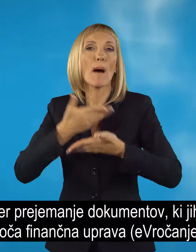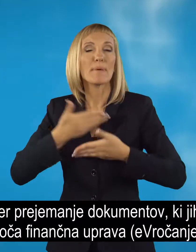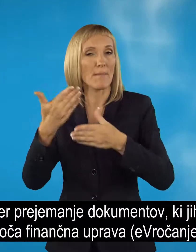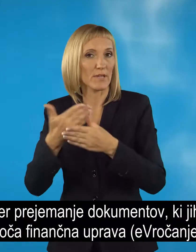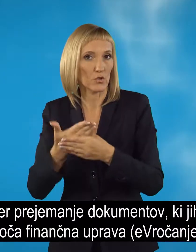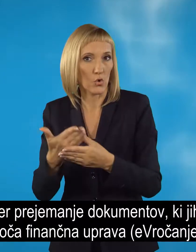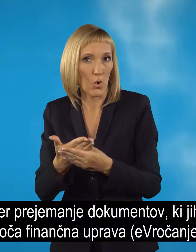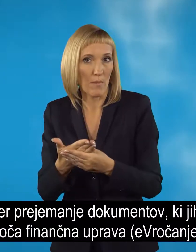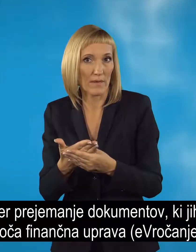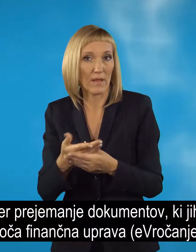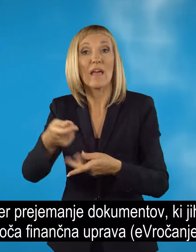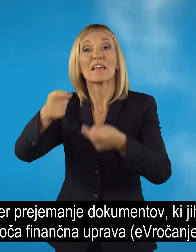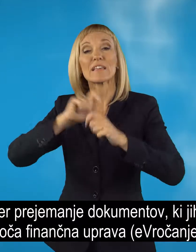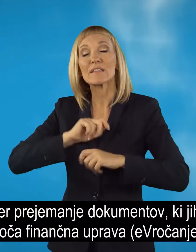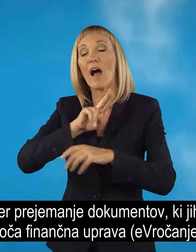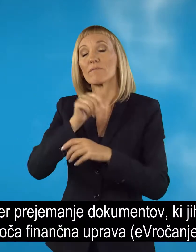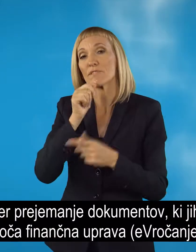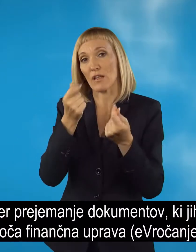prejemanje dokumentov, ki jih vroča finančna uprava.